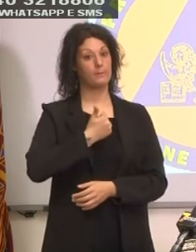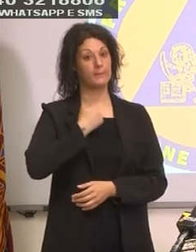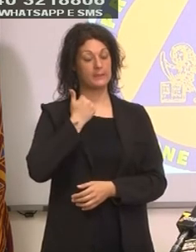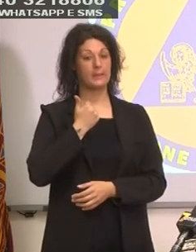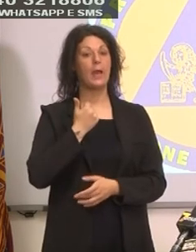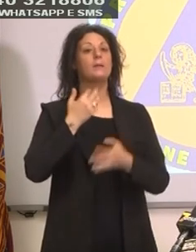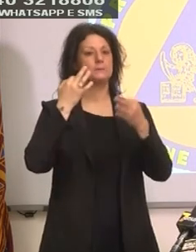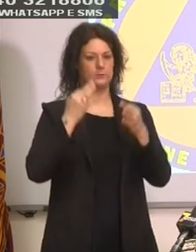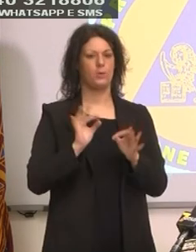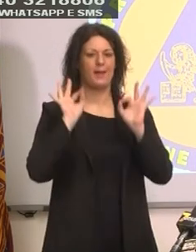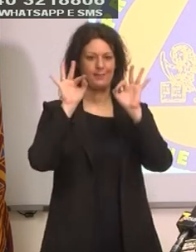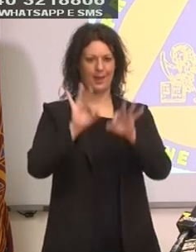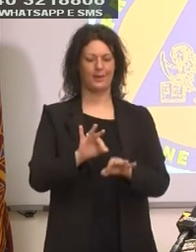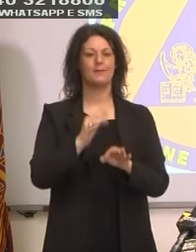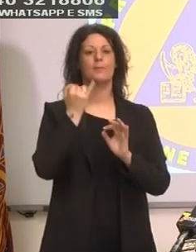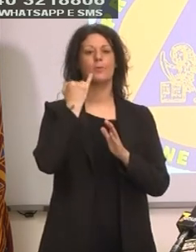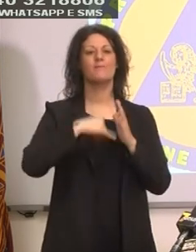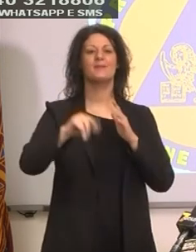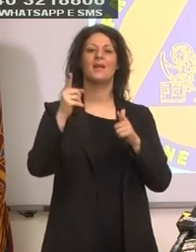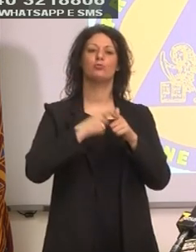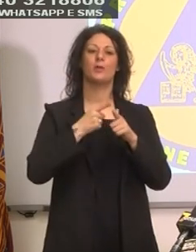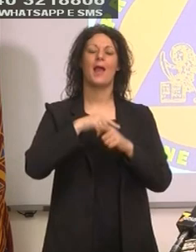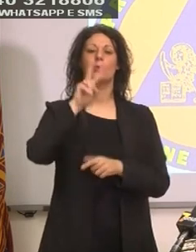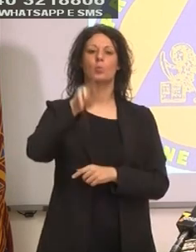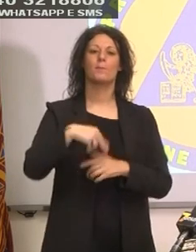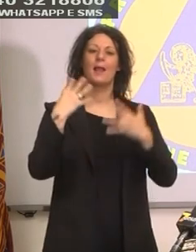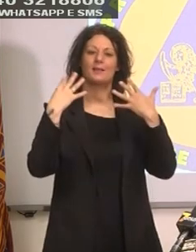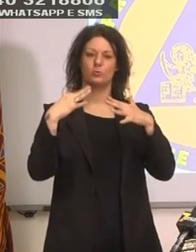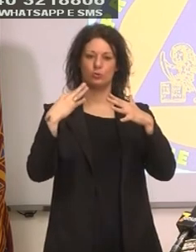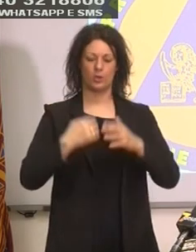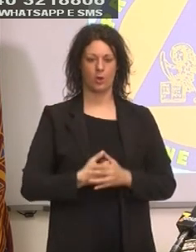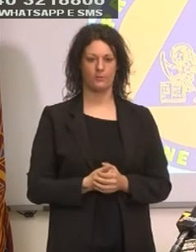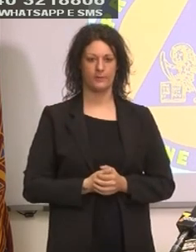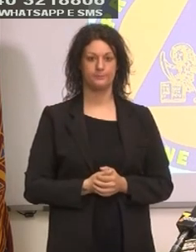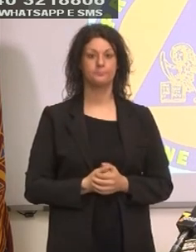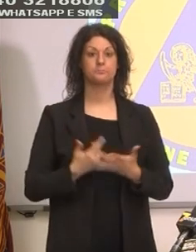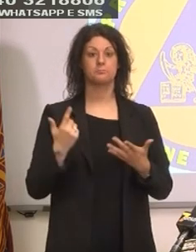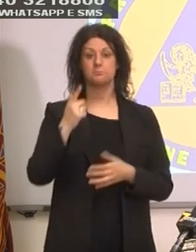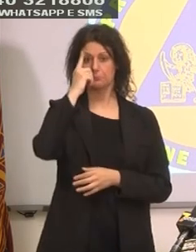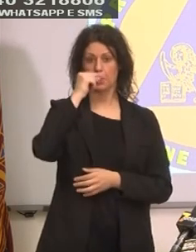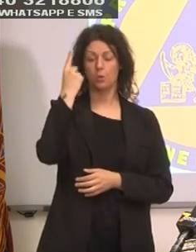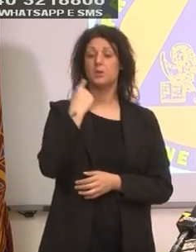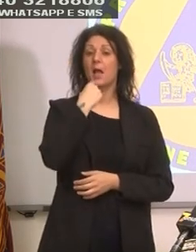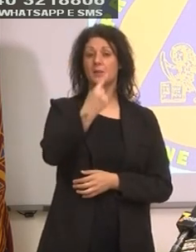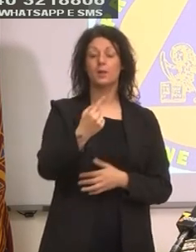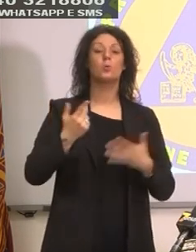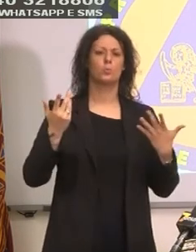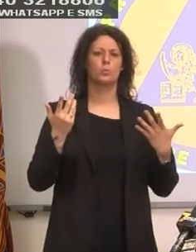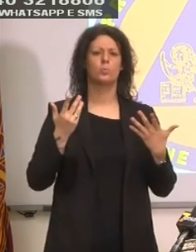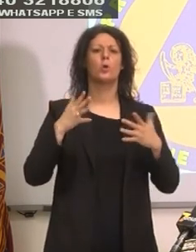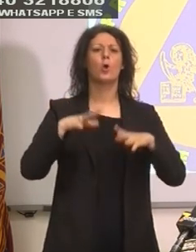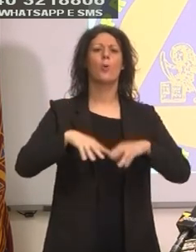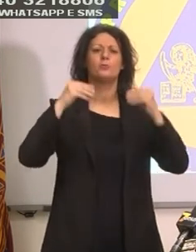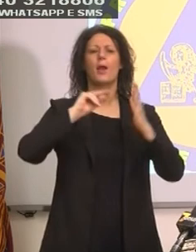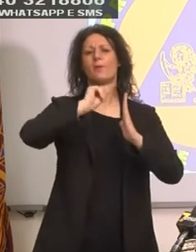fine gennaio, primi febbraio 2019. Tanto vero dice noi chiuderemo l'accordo politico e poi daremo il via a tutto quello che sono le